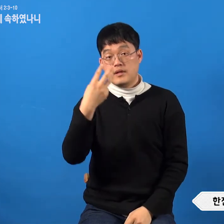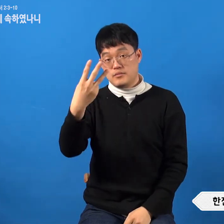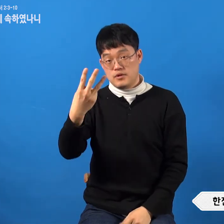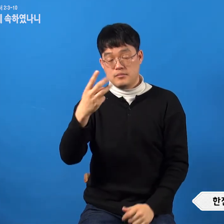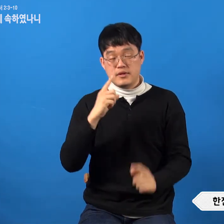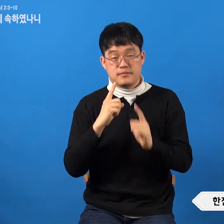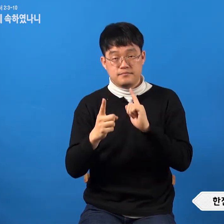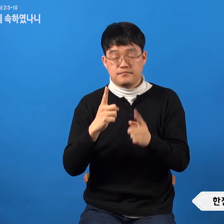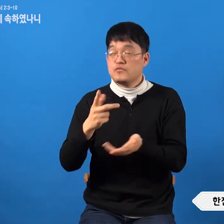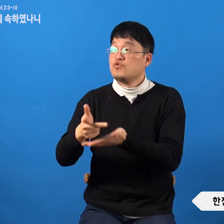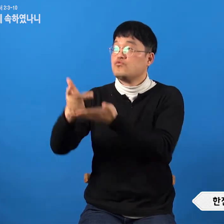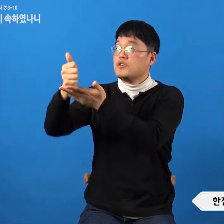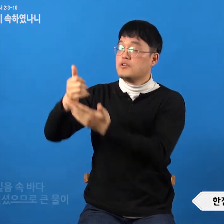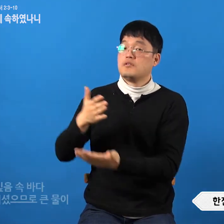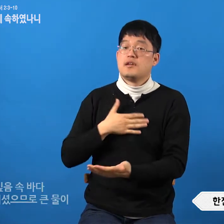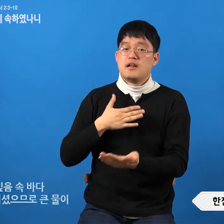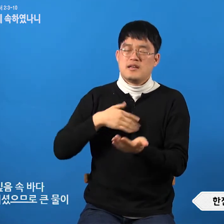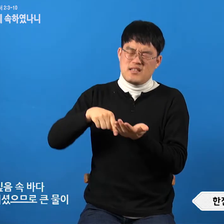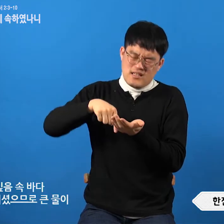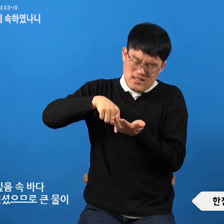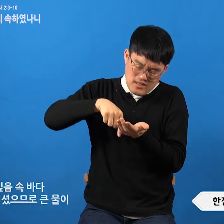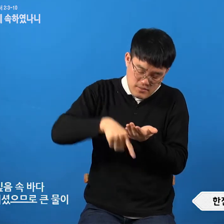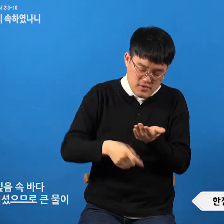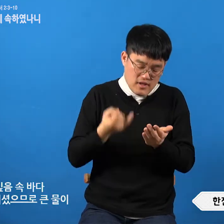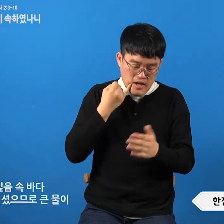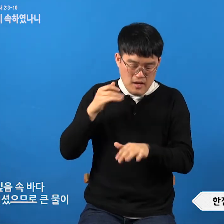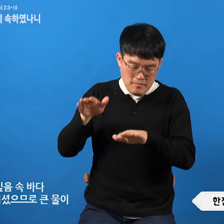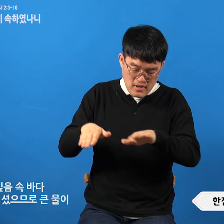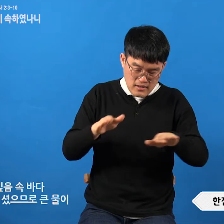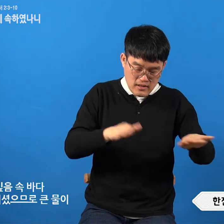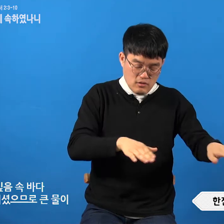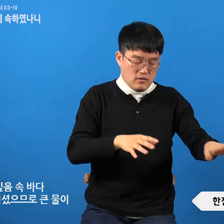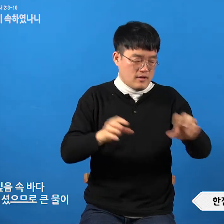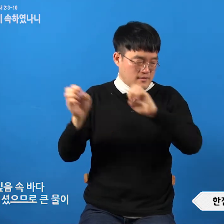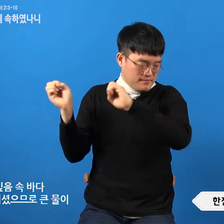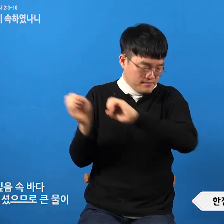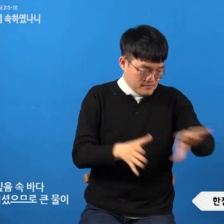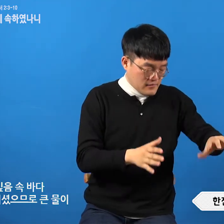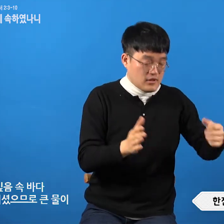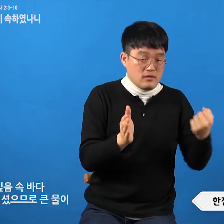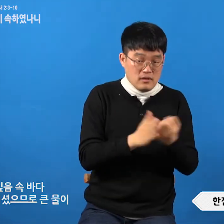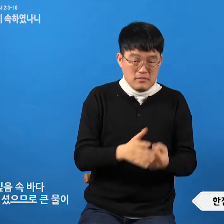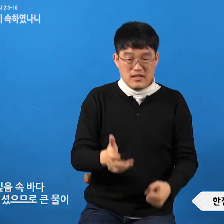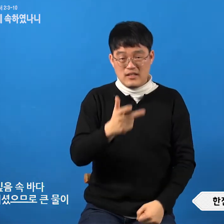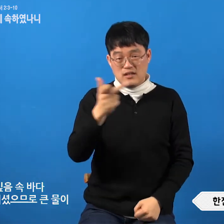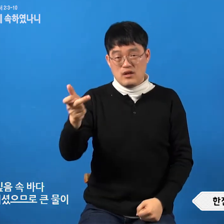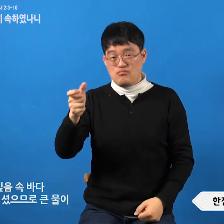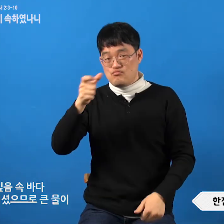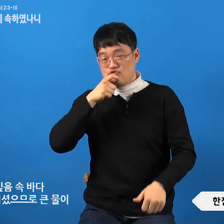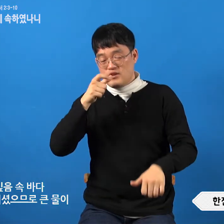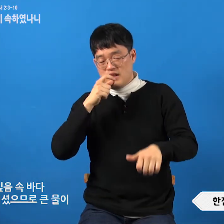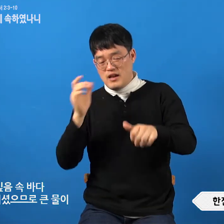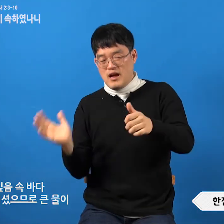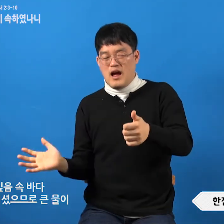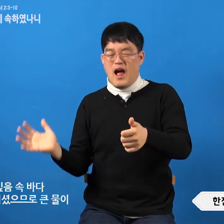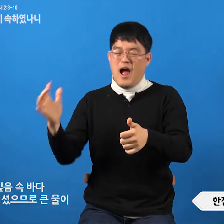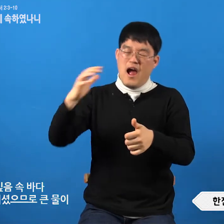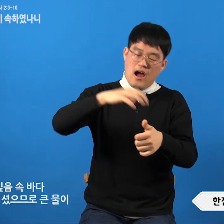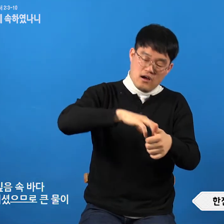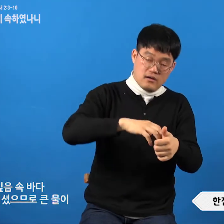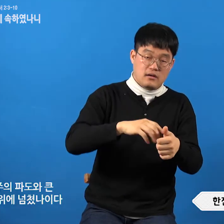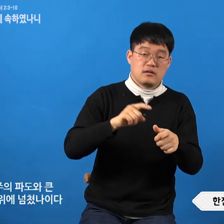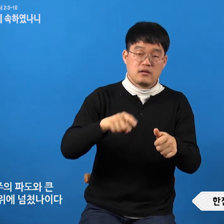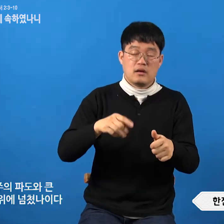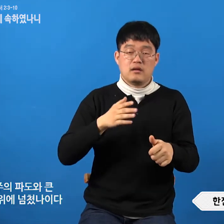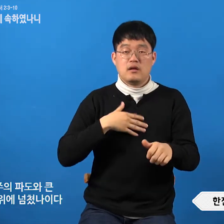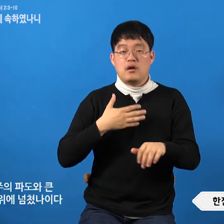보십시오. 주께서 나를 깊음 속 바다 가운데 던지셨으므로 큰 물이 나를 둘렀고 주의 파도와 큰 물결이